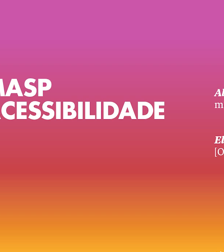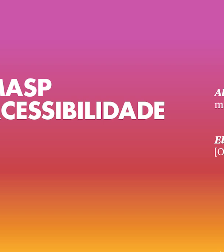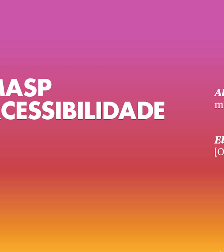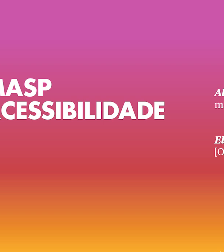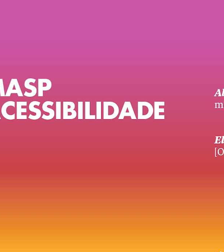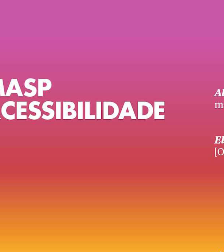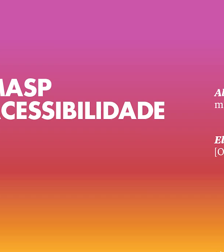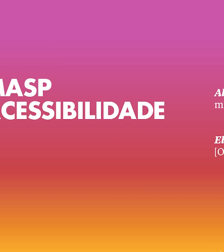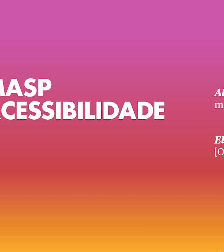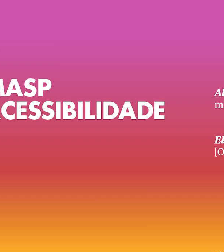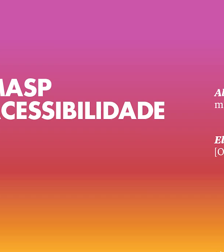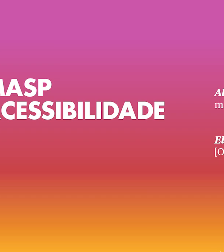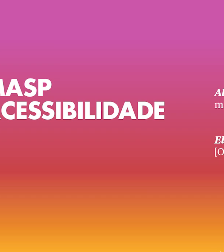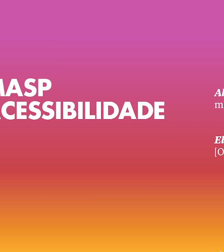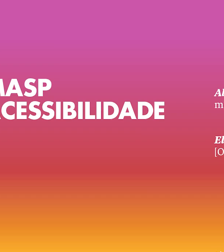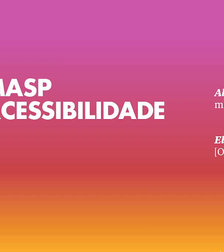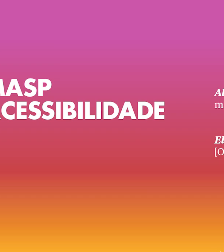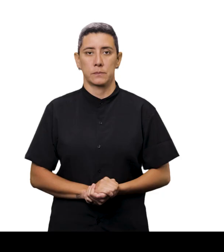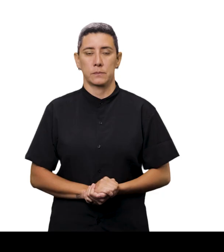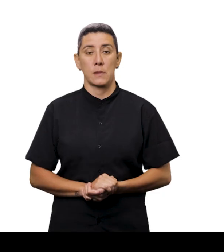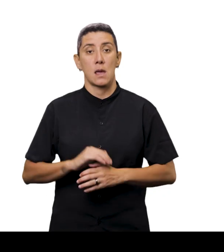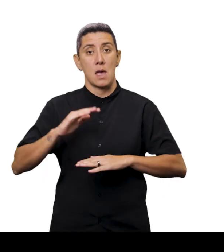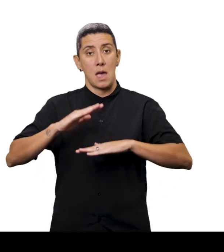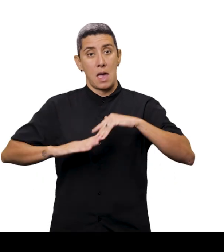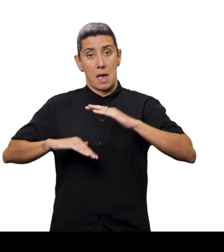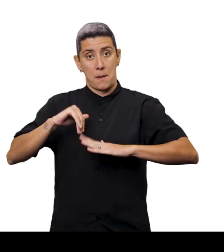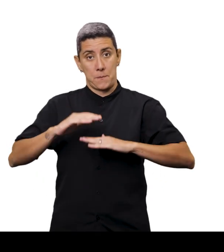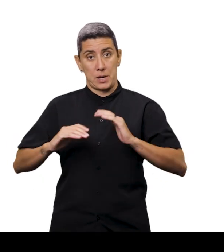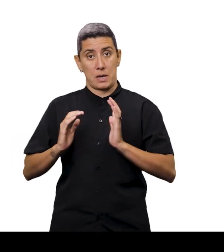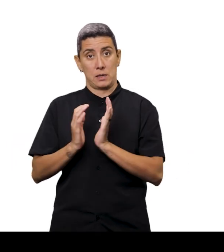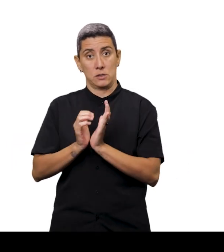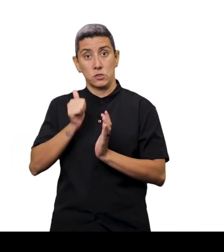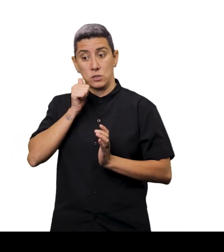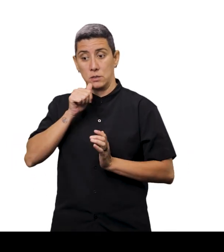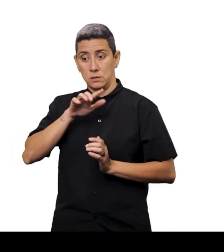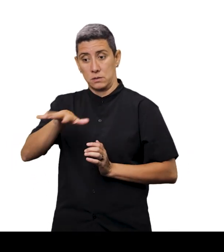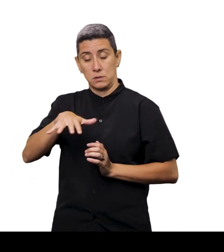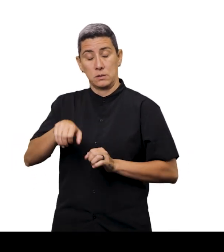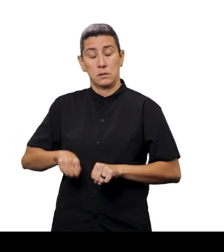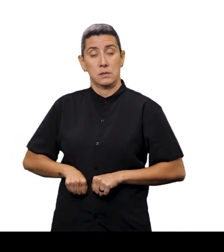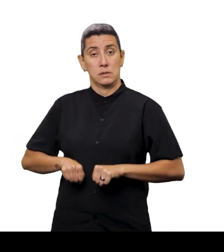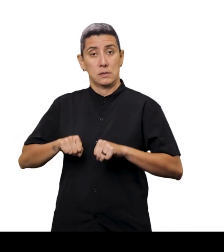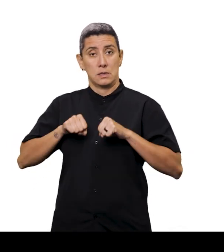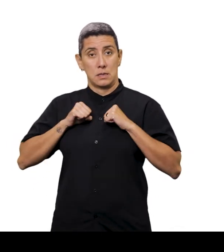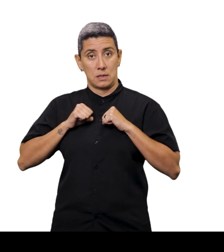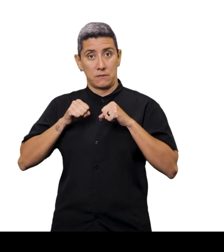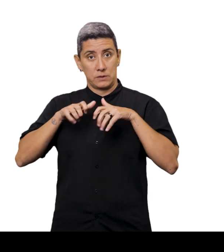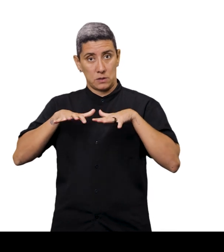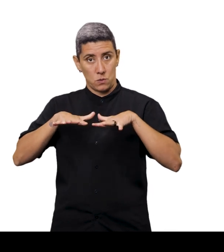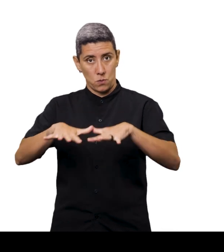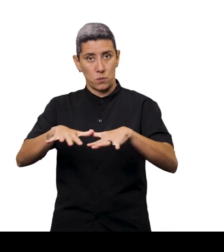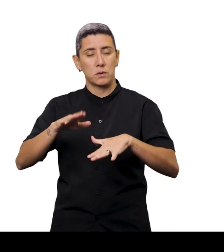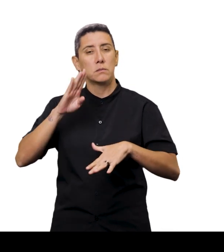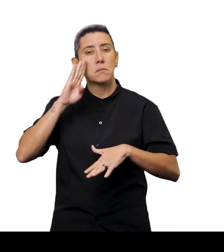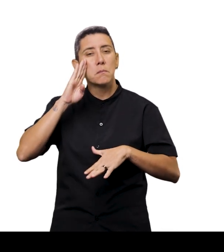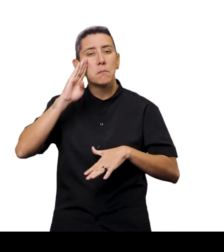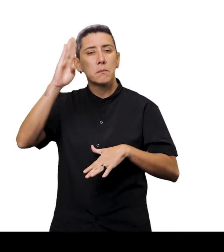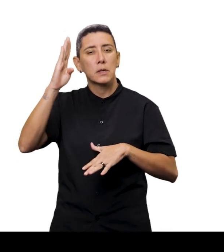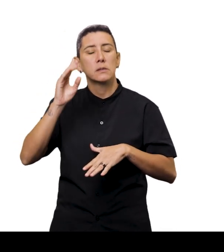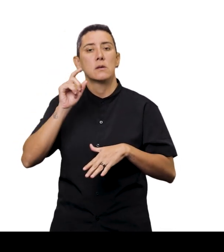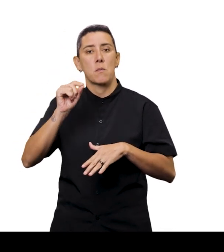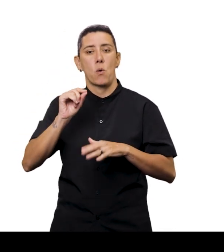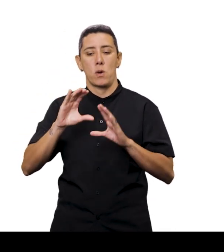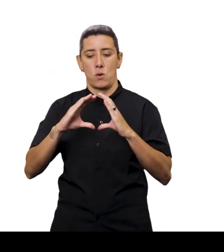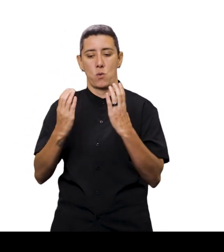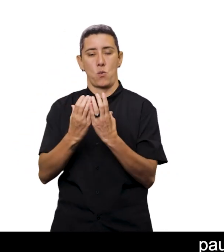da Cultura e Governo Federal. A prática das serigrafistas queer é fundamentada em um forte